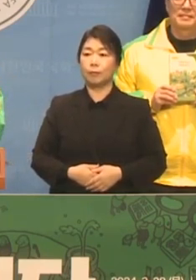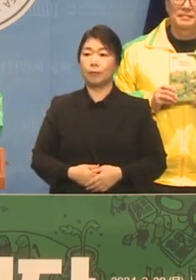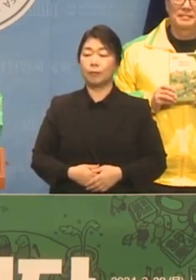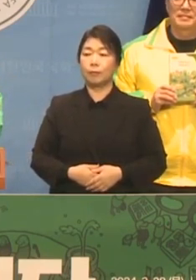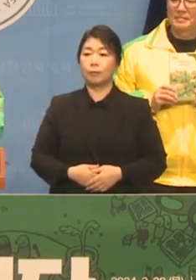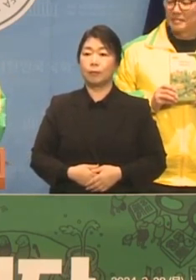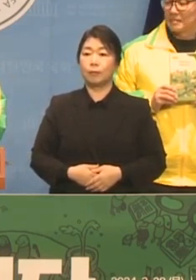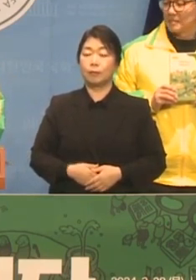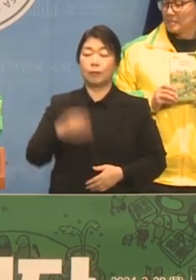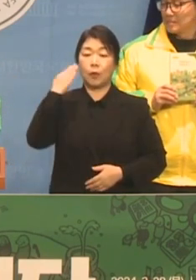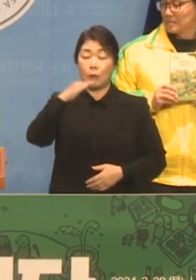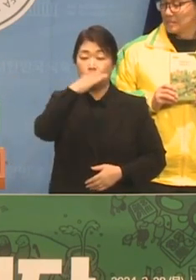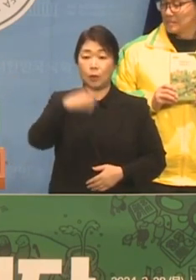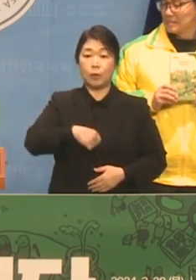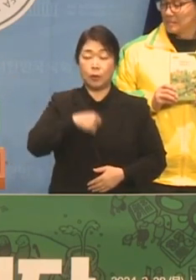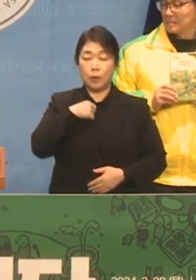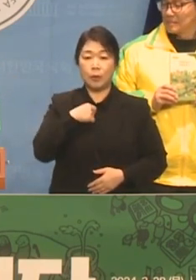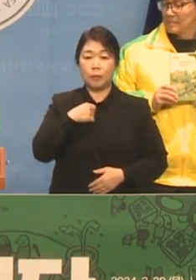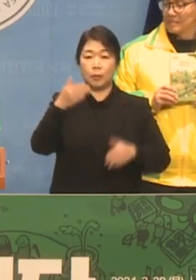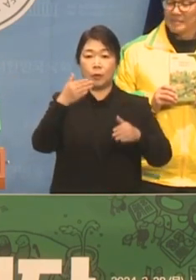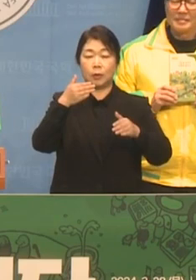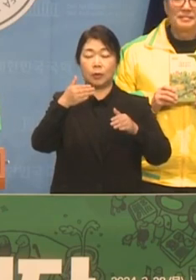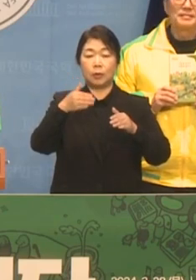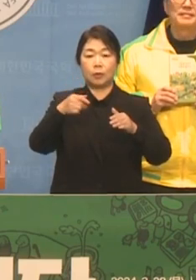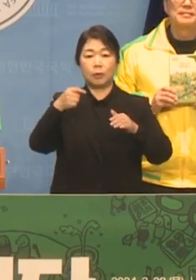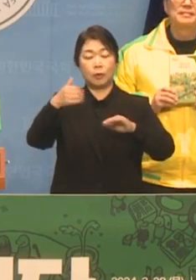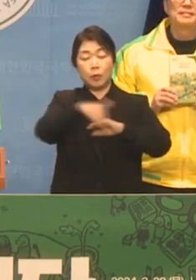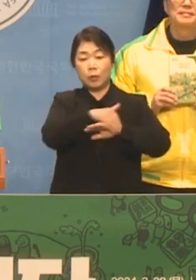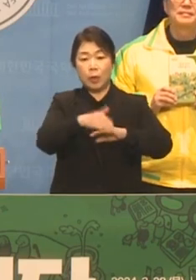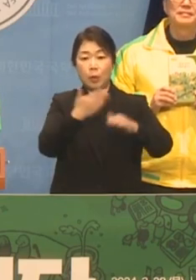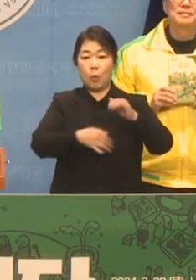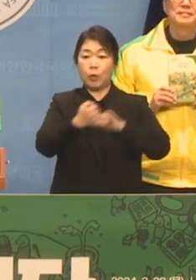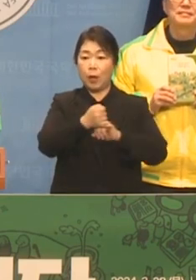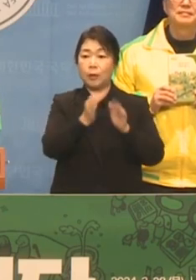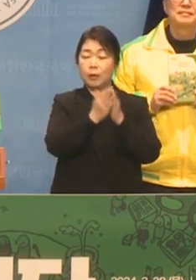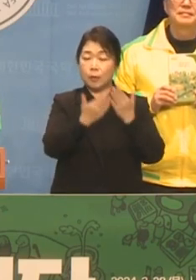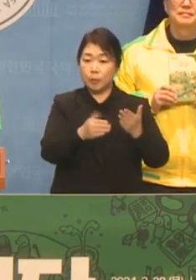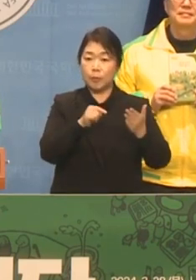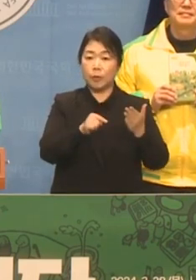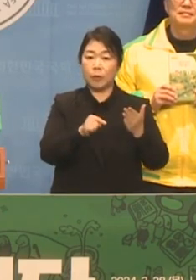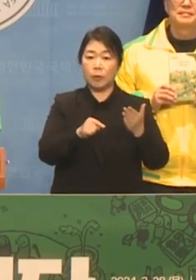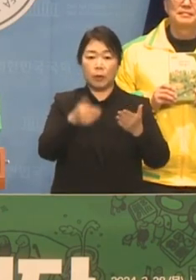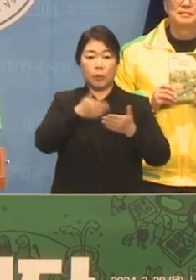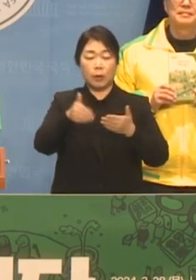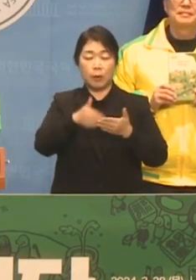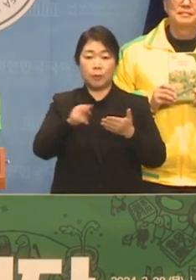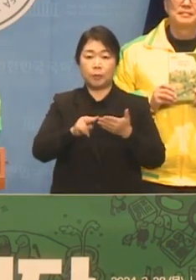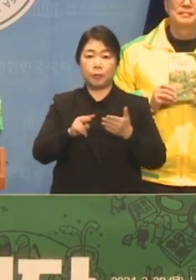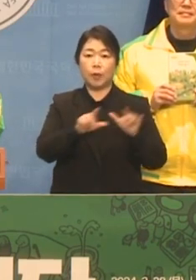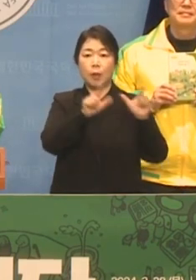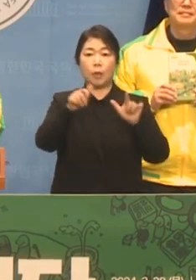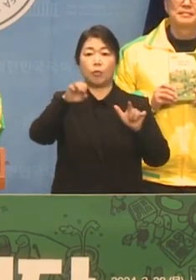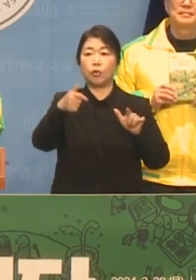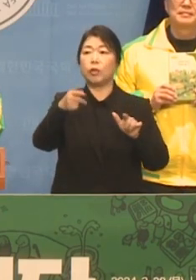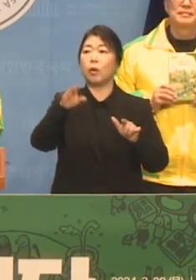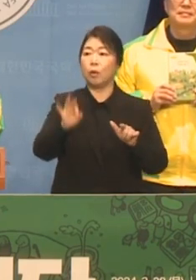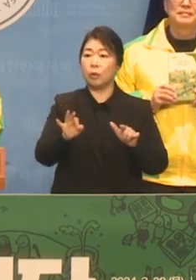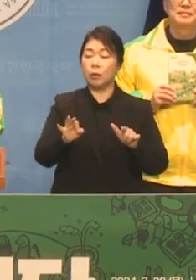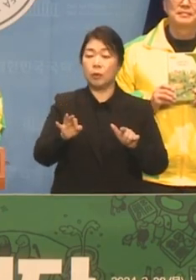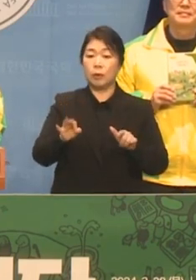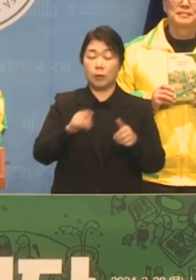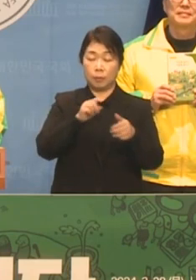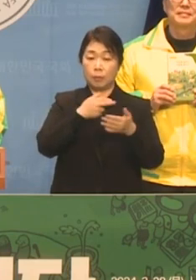녹색 정이 정착 공약집 그 집의 메인 일러스트인 살림살이 풍경은 김지환 작가님이 그려